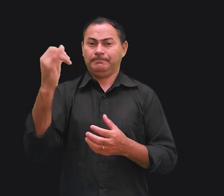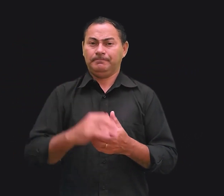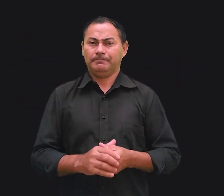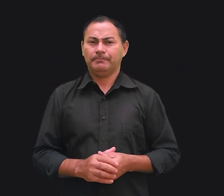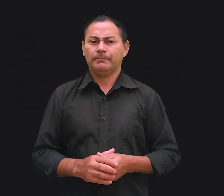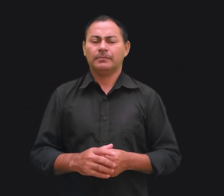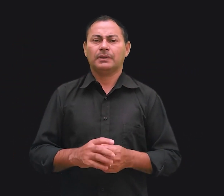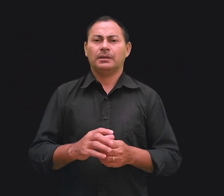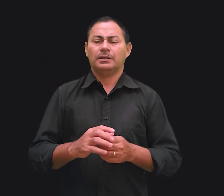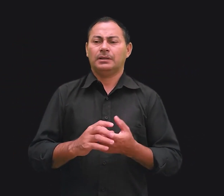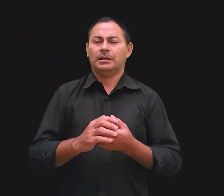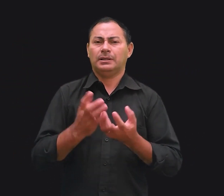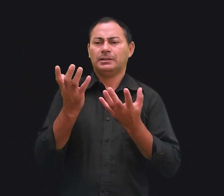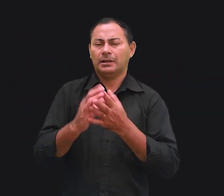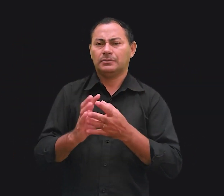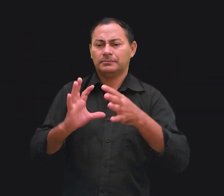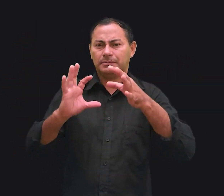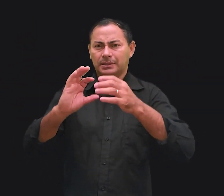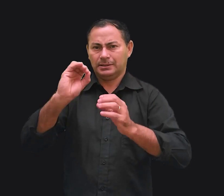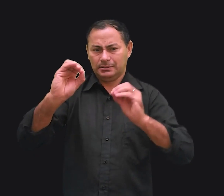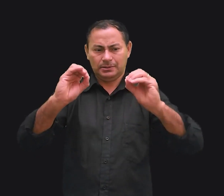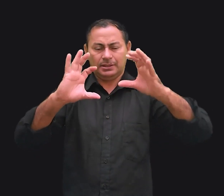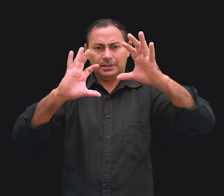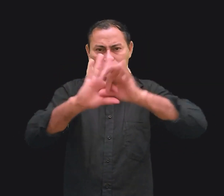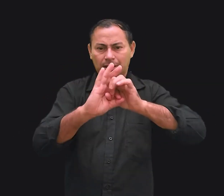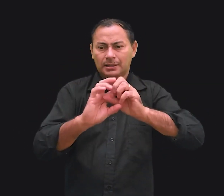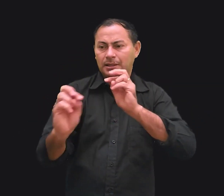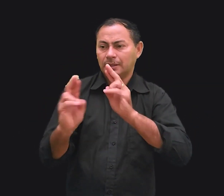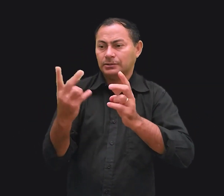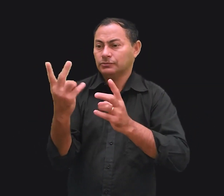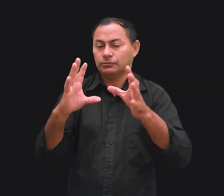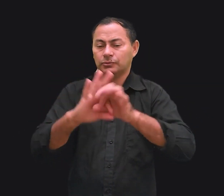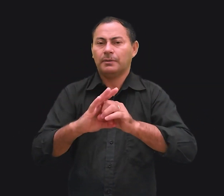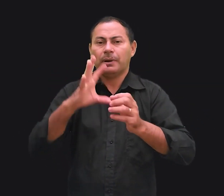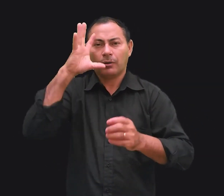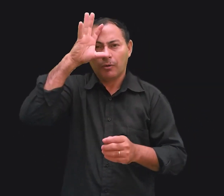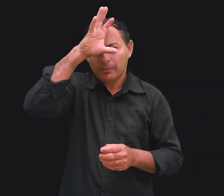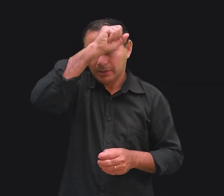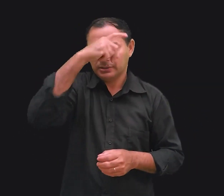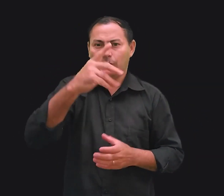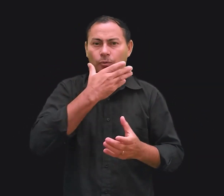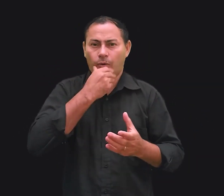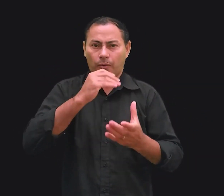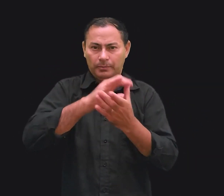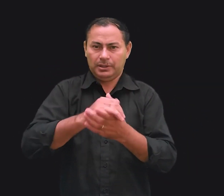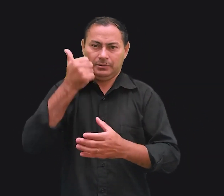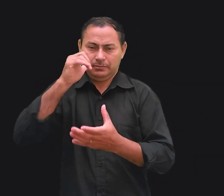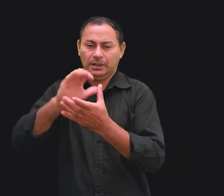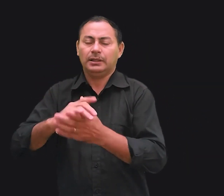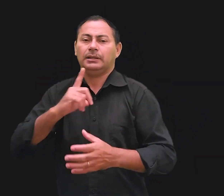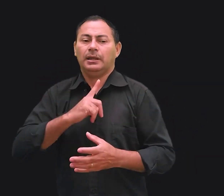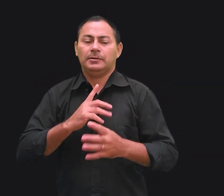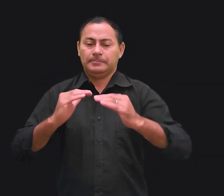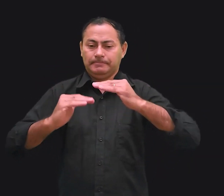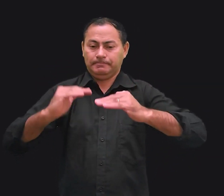revolucionário. Esses elos estão interligados e se relacionam. Para compreender seu cônjuge, você deve ter um